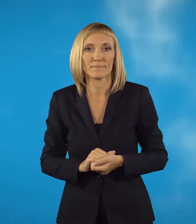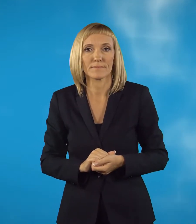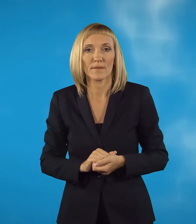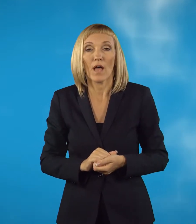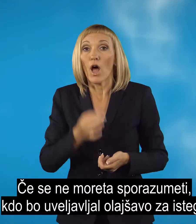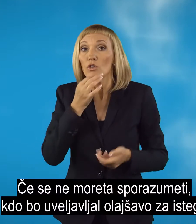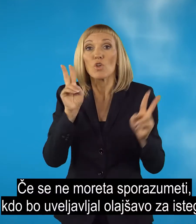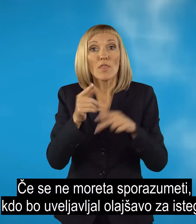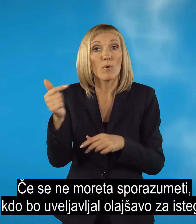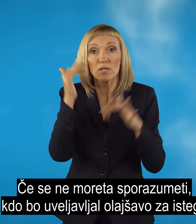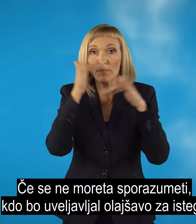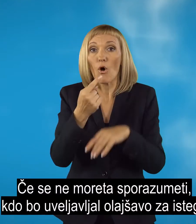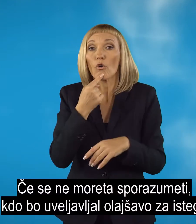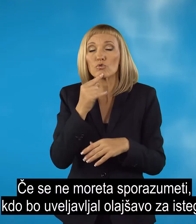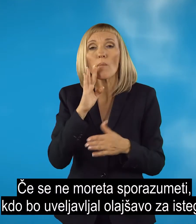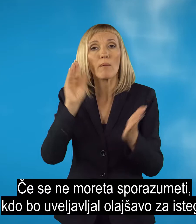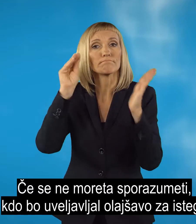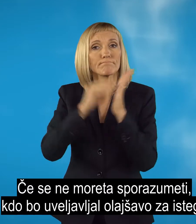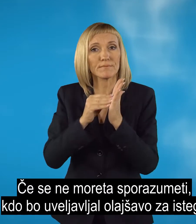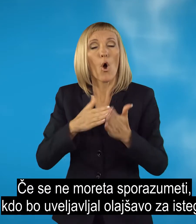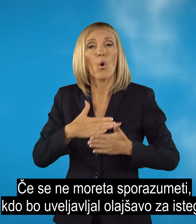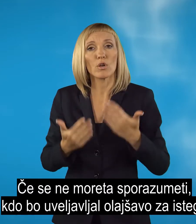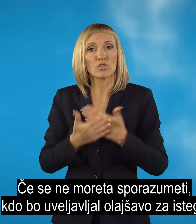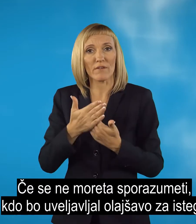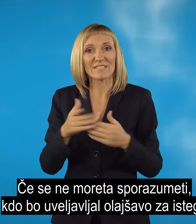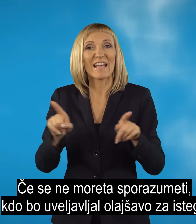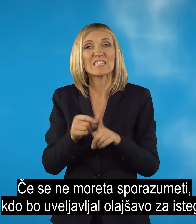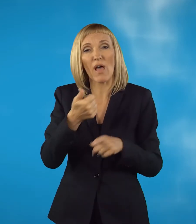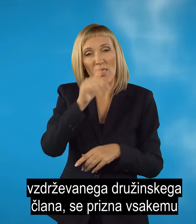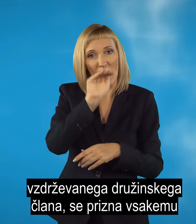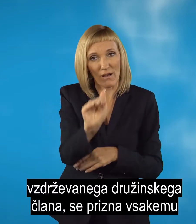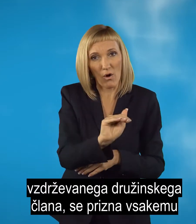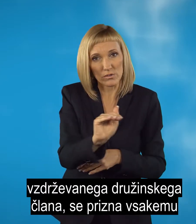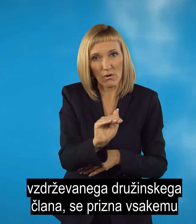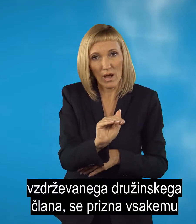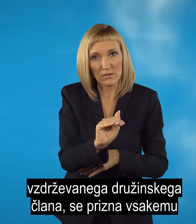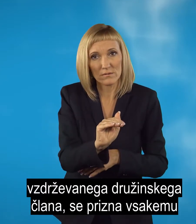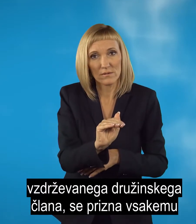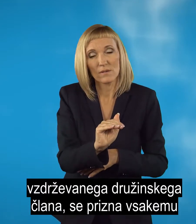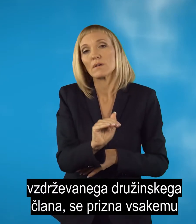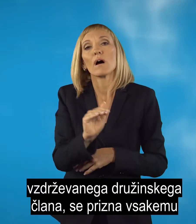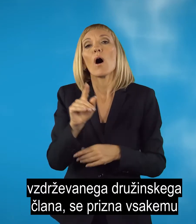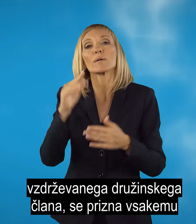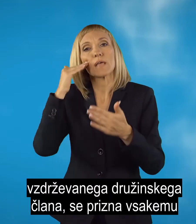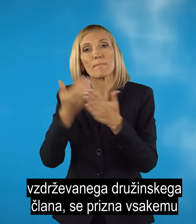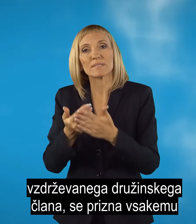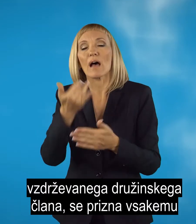Če se ne moreta sporazumeti, kdo bo uveljavljal olajšavo za istega vzdrževanega družinskega člana, se prizna